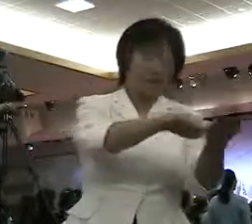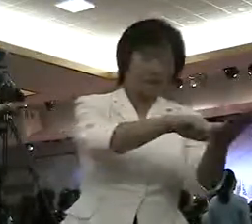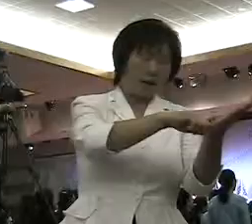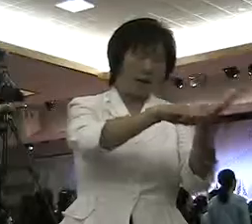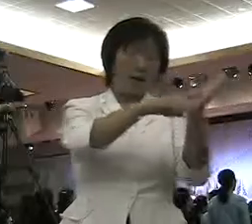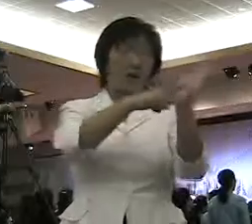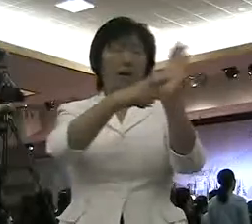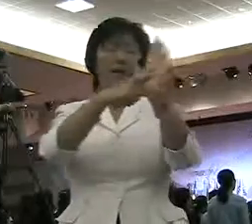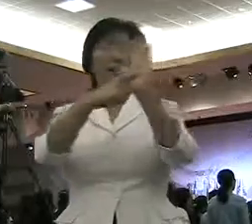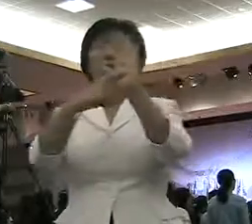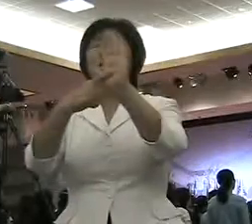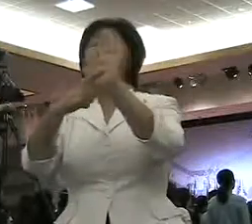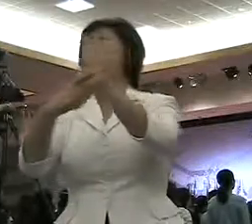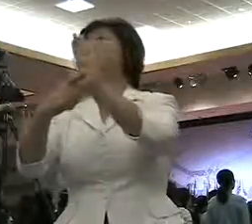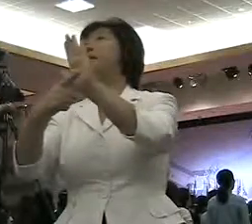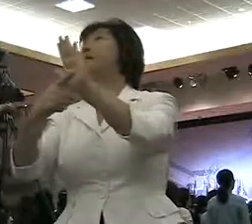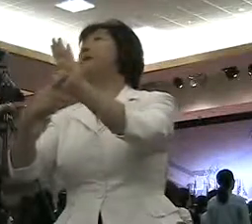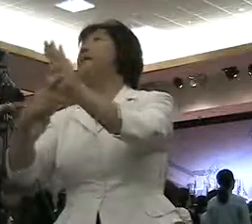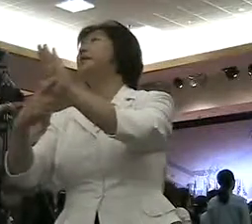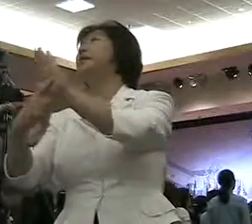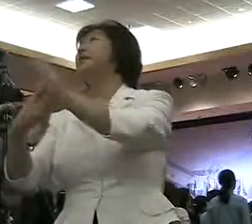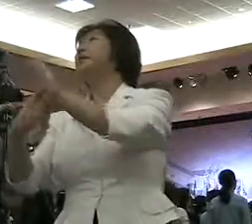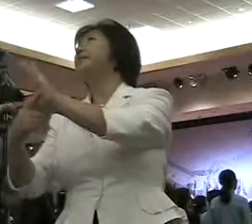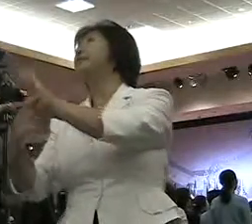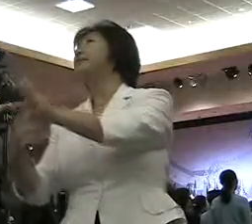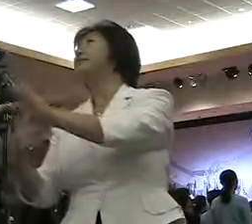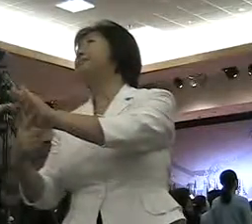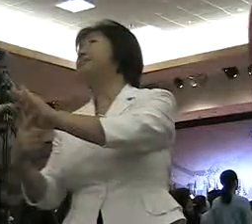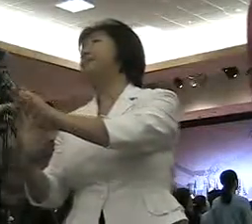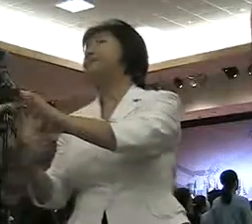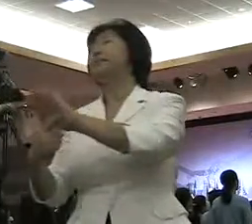말씀으로 나타나게.